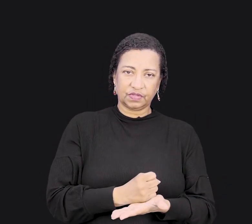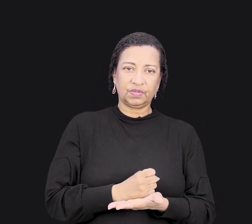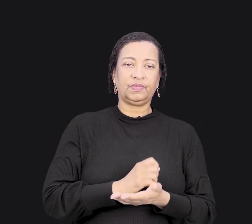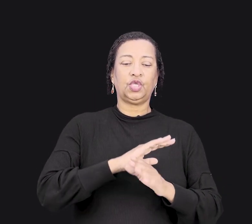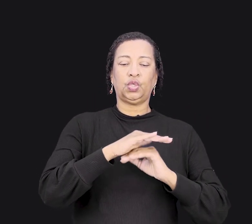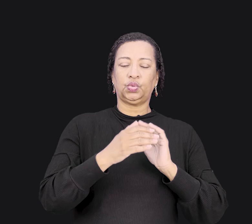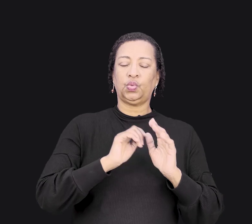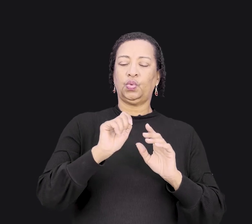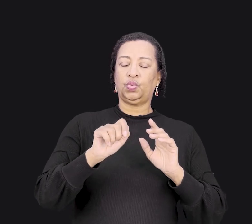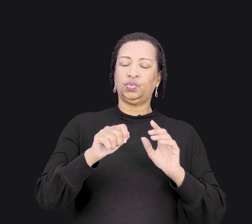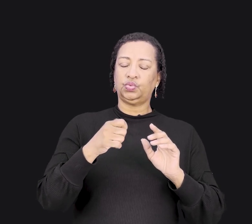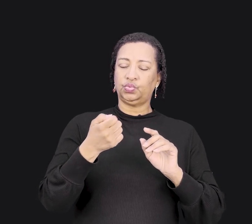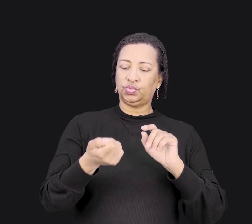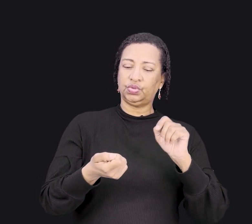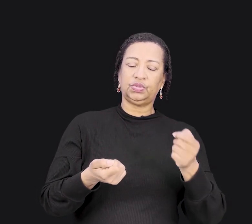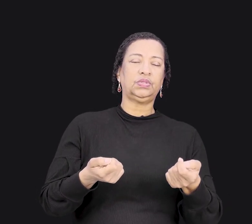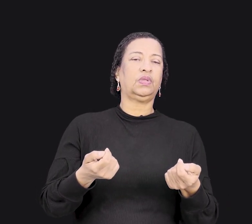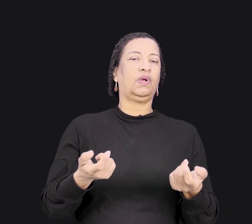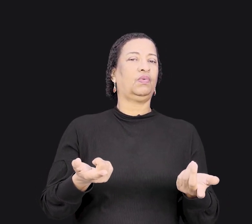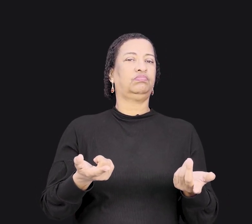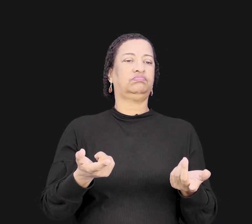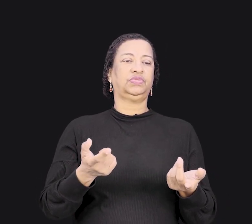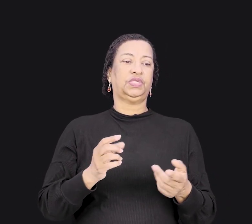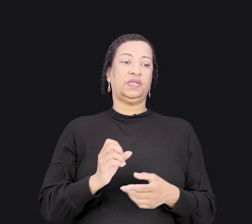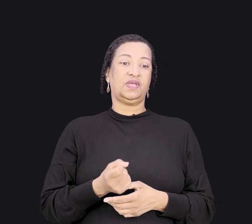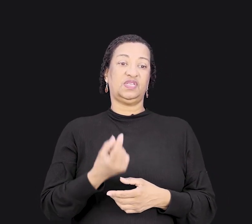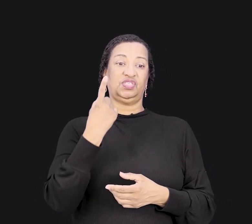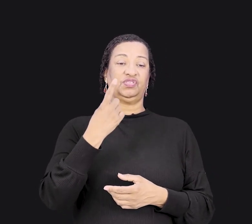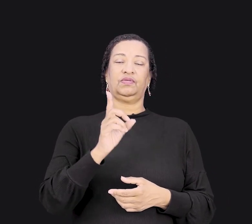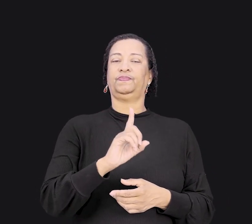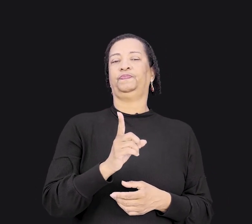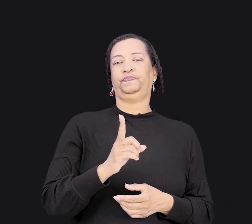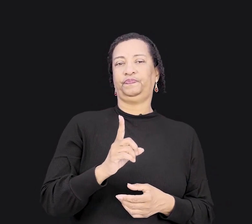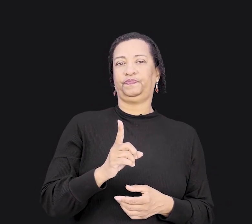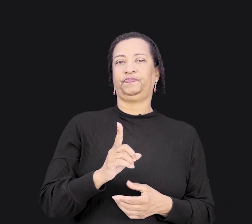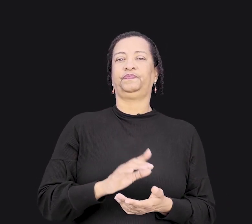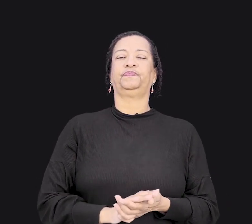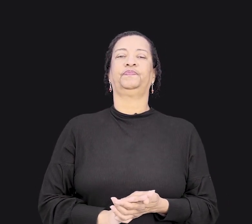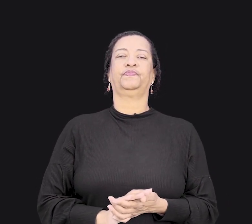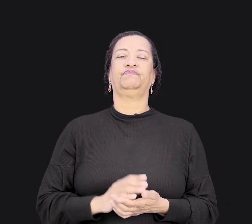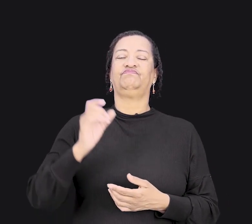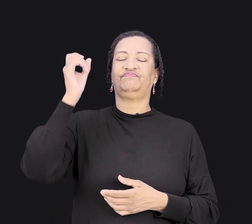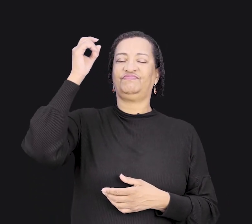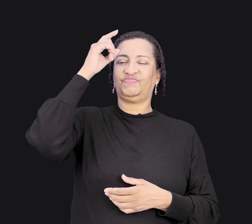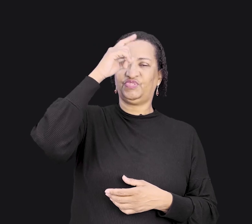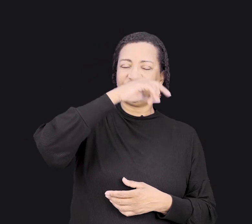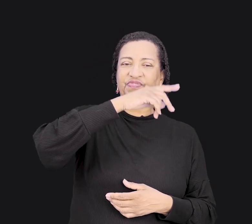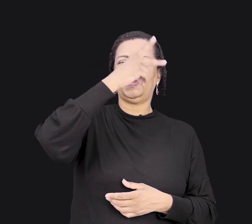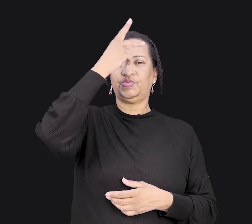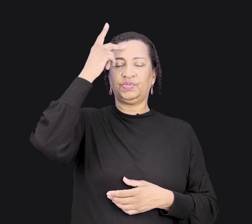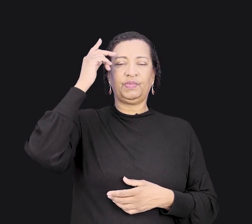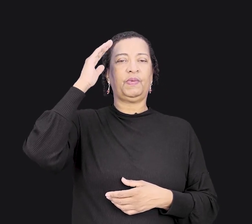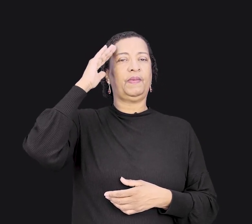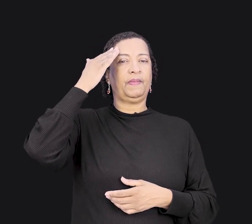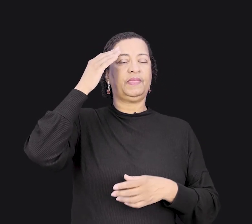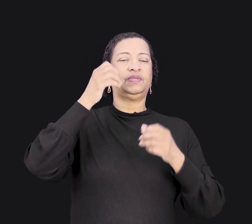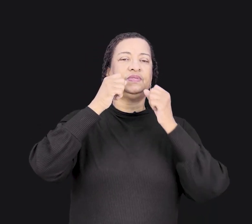do Apocalipse não lhe seriam assim tão estranhos. Fica mesmo muito difícil para uma pessoa entender o Apocalipse se ela não